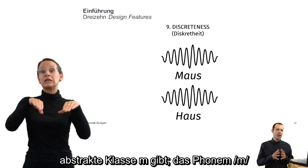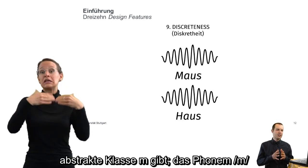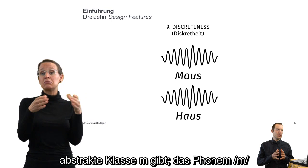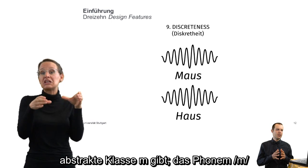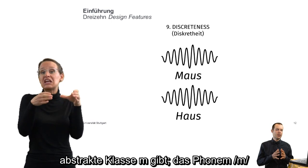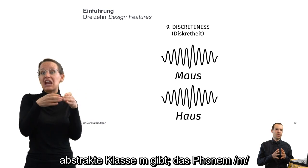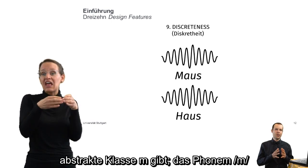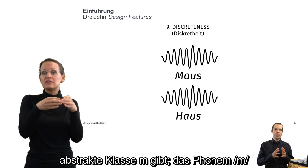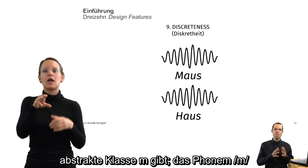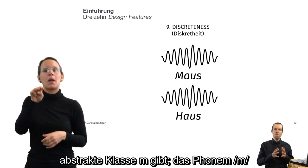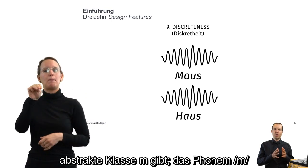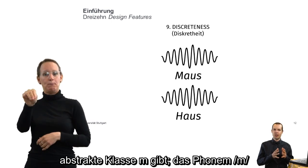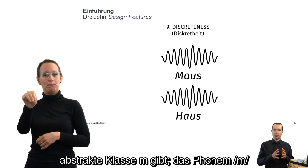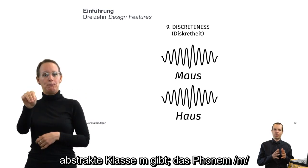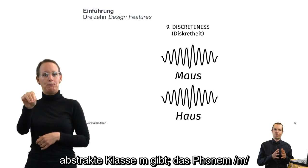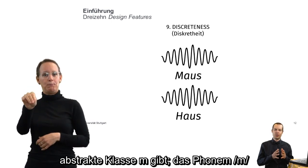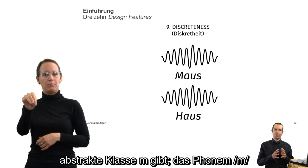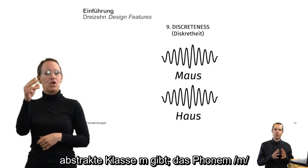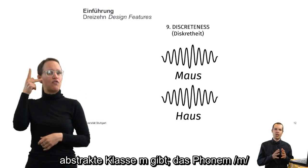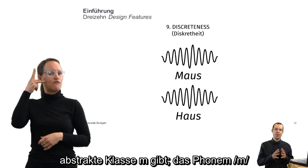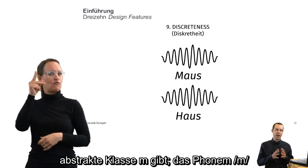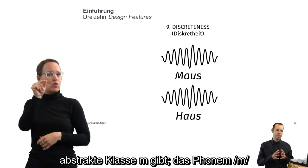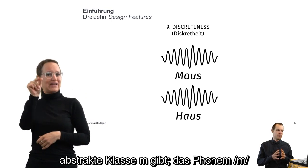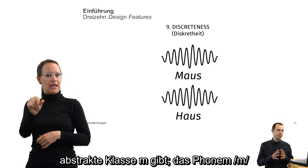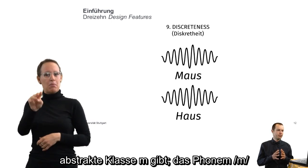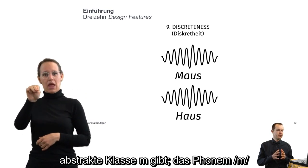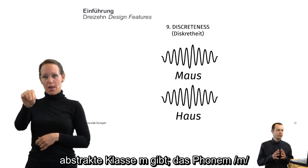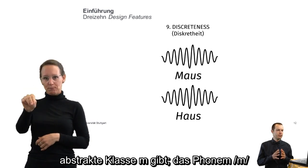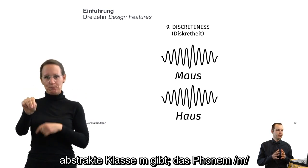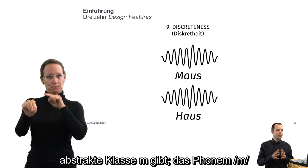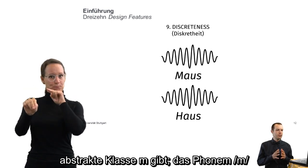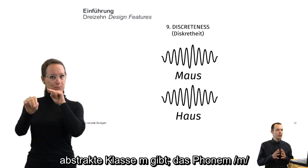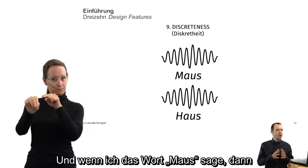abstrakte Klasse M gibt. Das Phonem M.